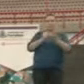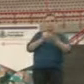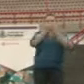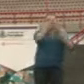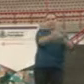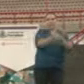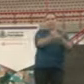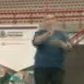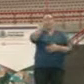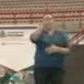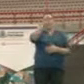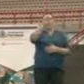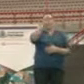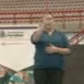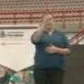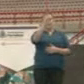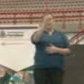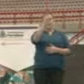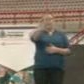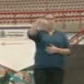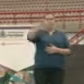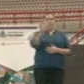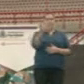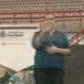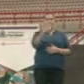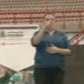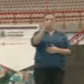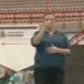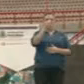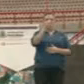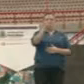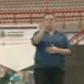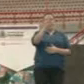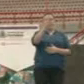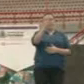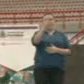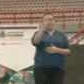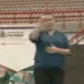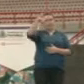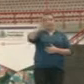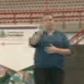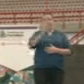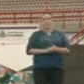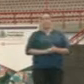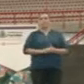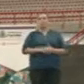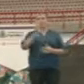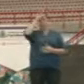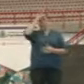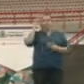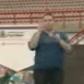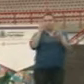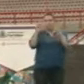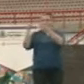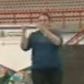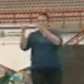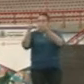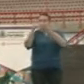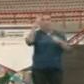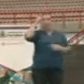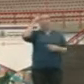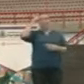pessoas estão começando a ver que pensar é um ato humano que não ofende a